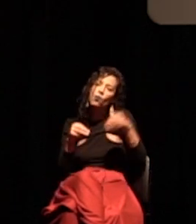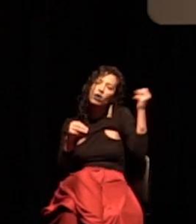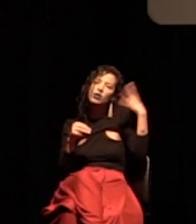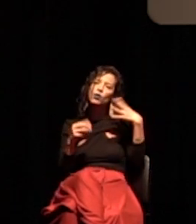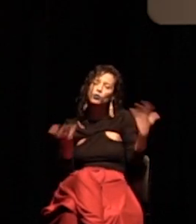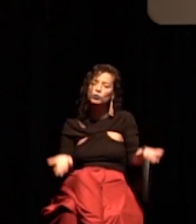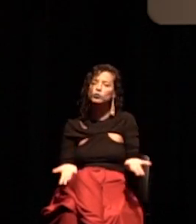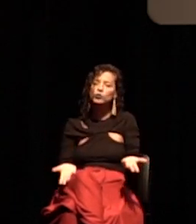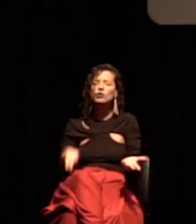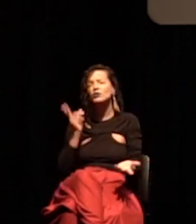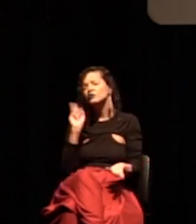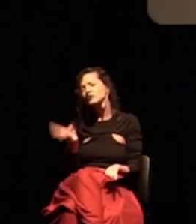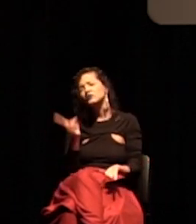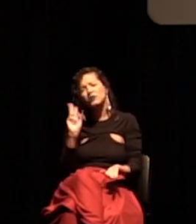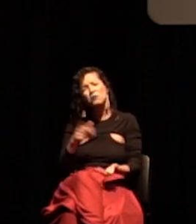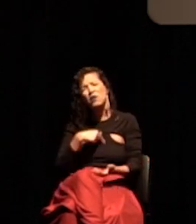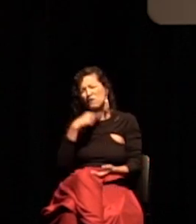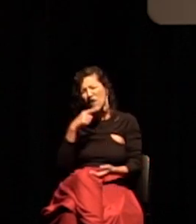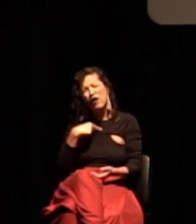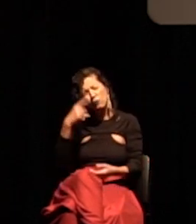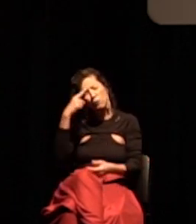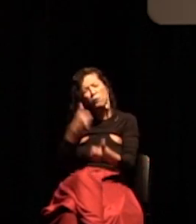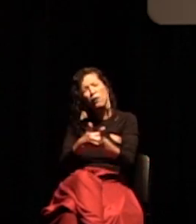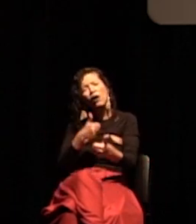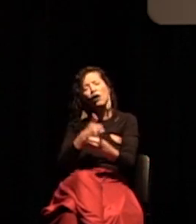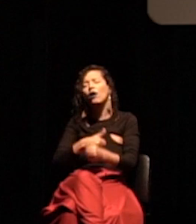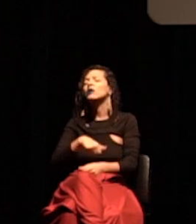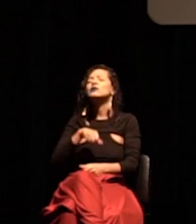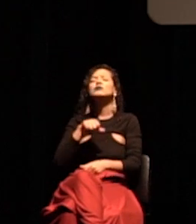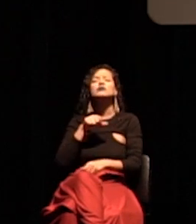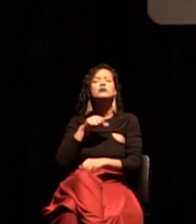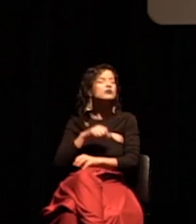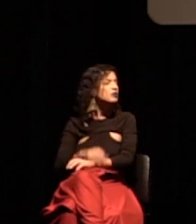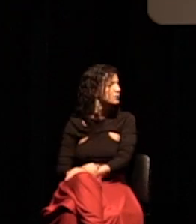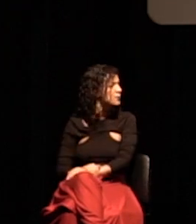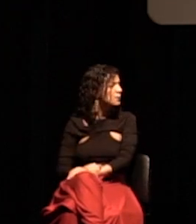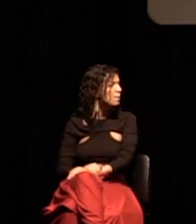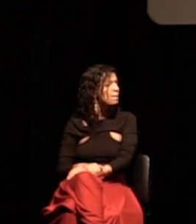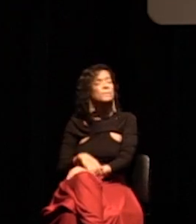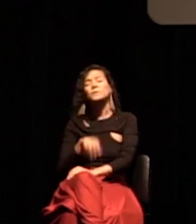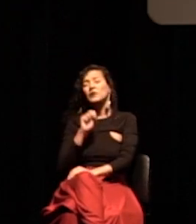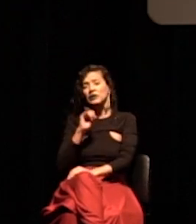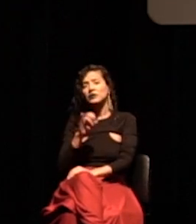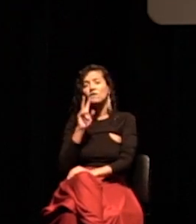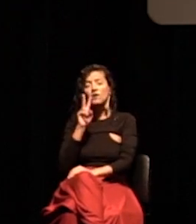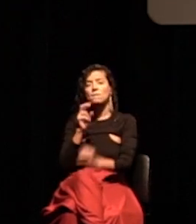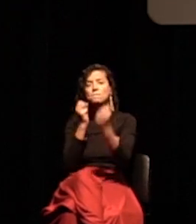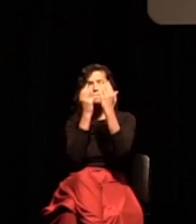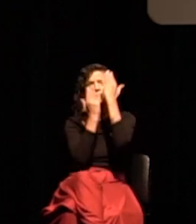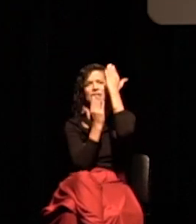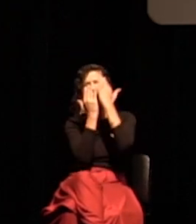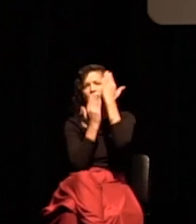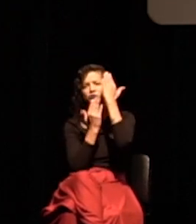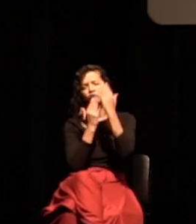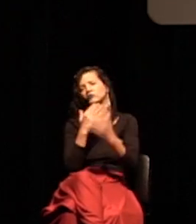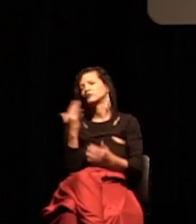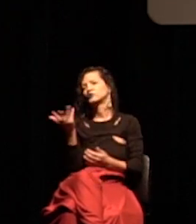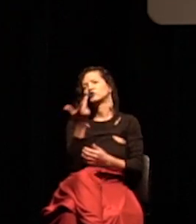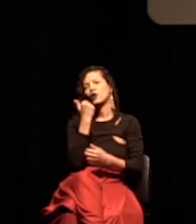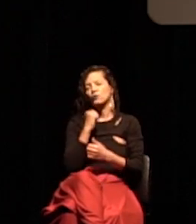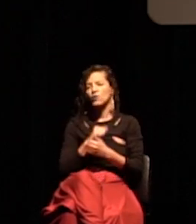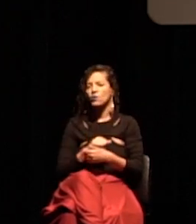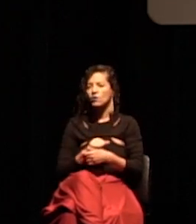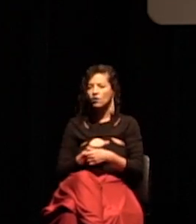Eu sempre falo, e bato cabeça mesmo. Quando o Tatlin pega, vê Picasso, gênio, com as guitarras, e